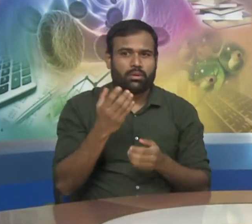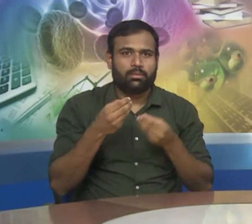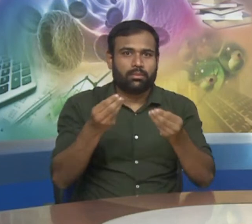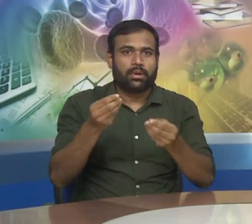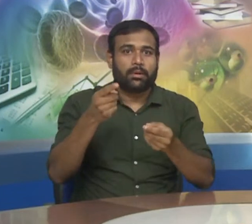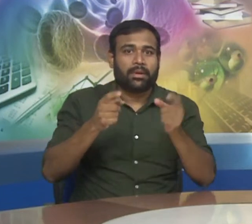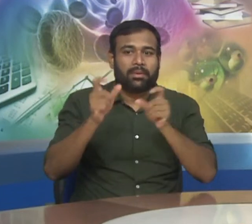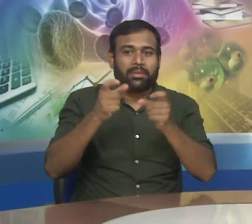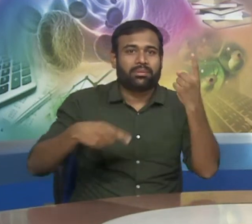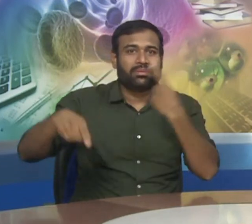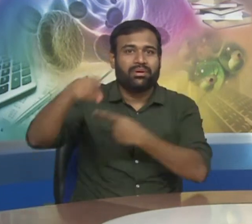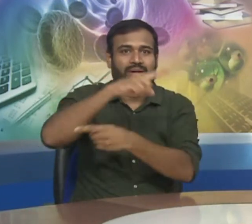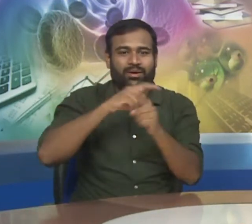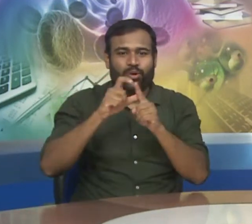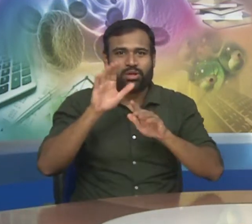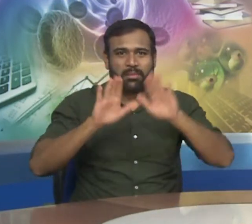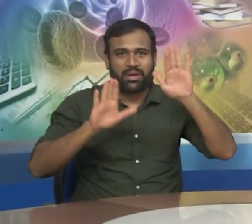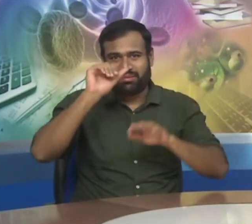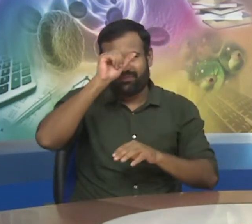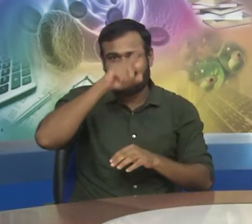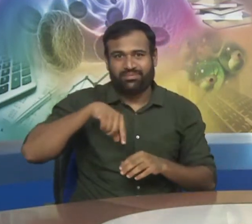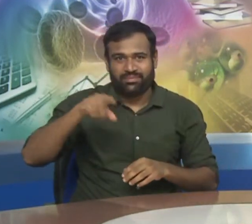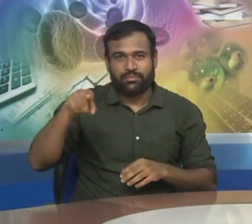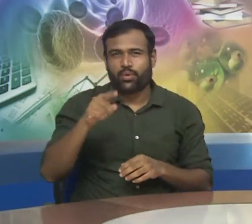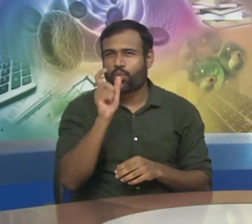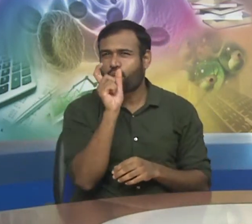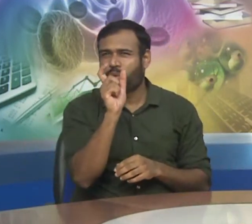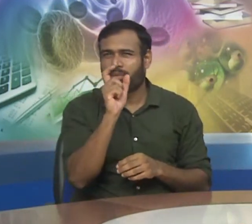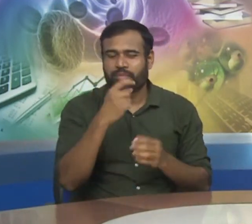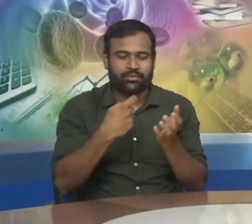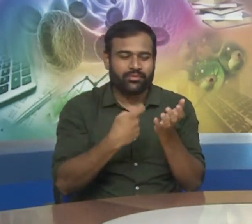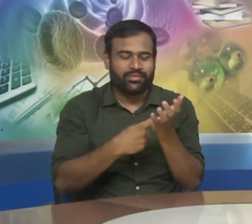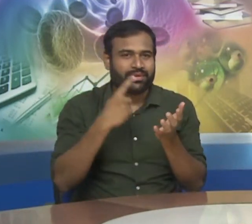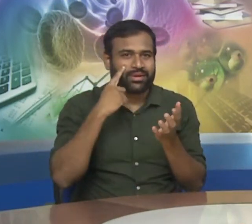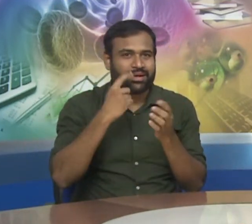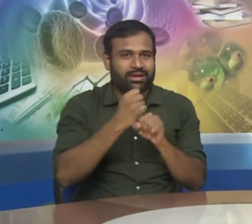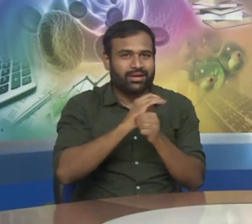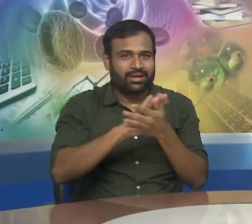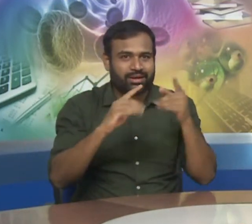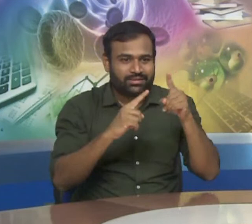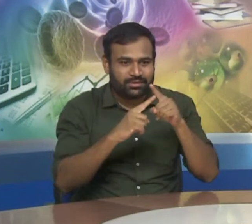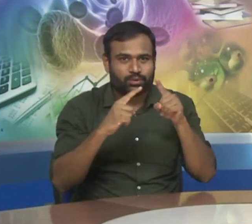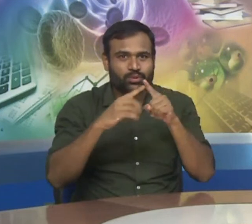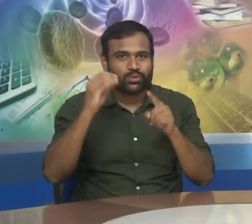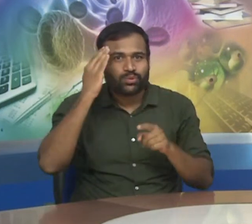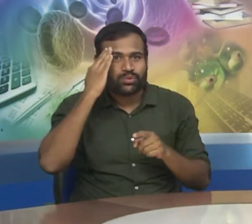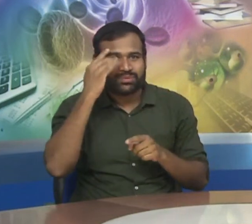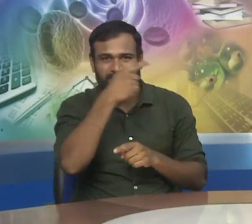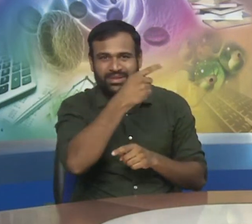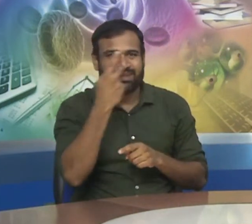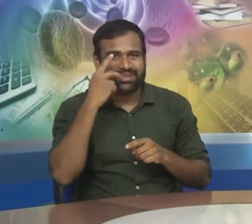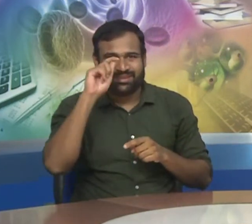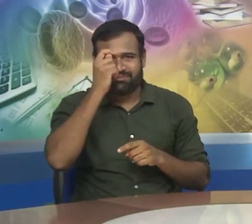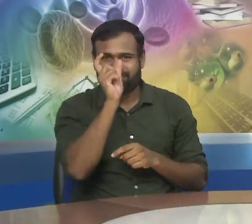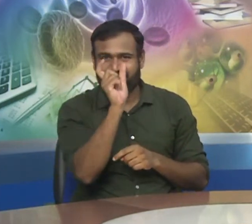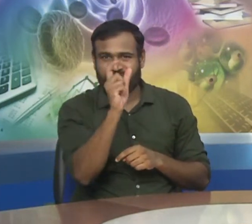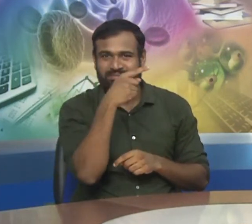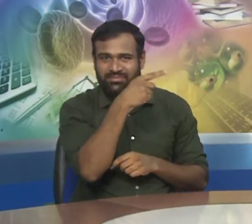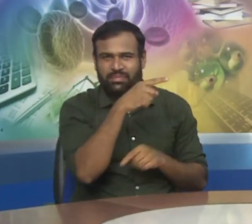The Supreme Court has regarded the right to know as an important right to be able to take part in